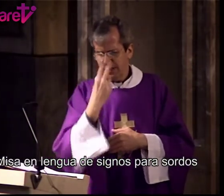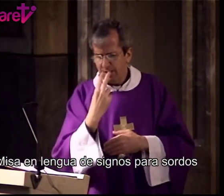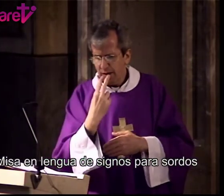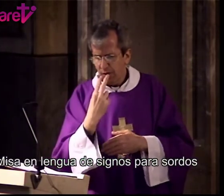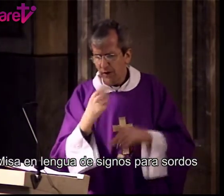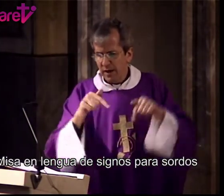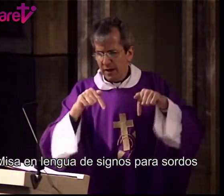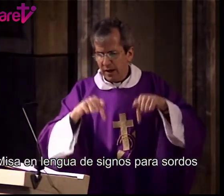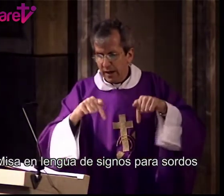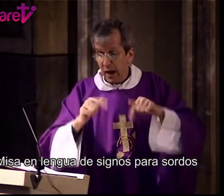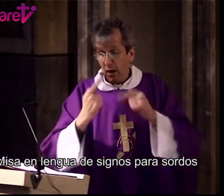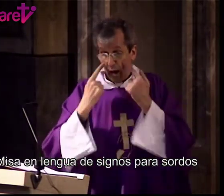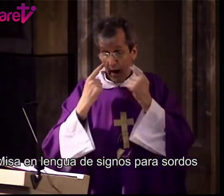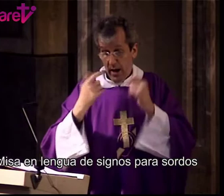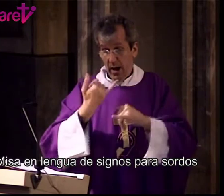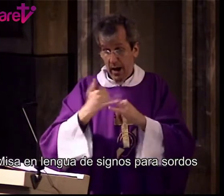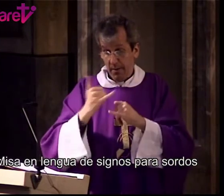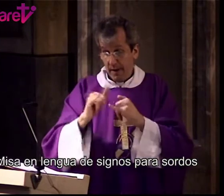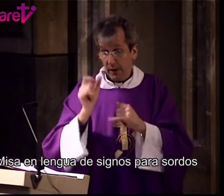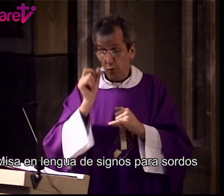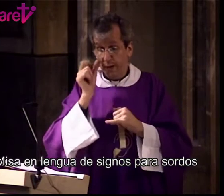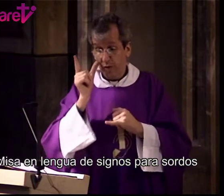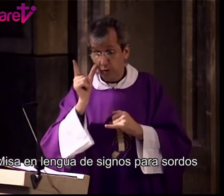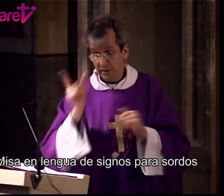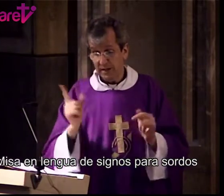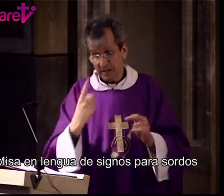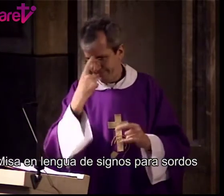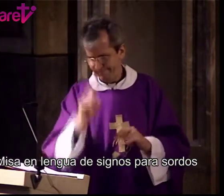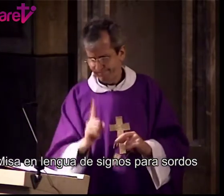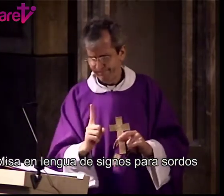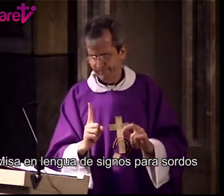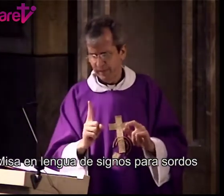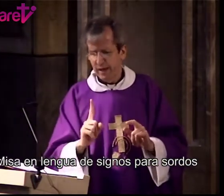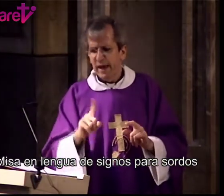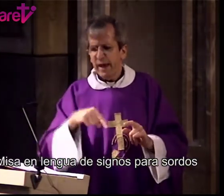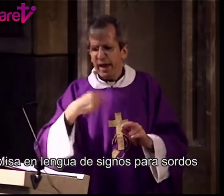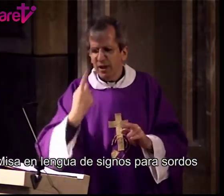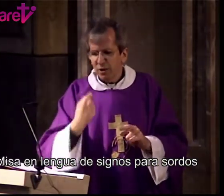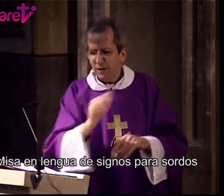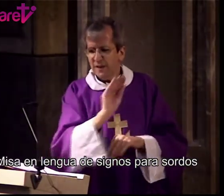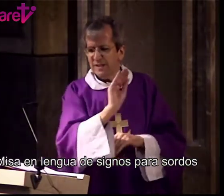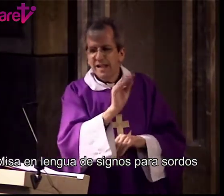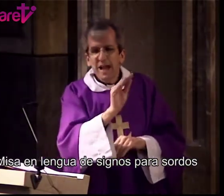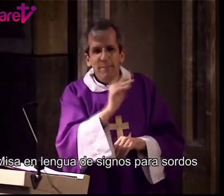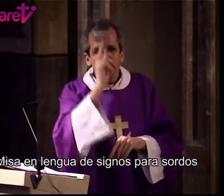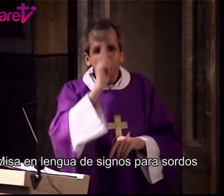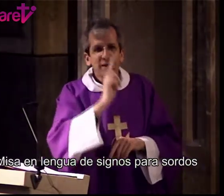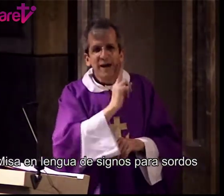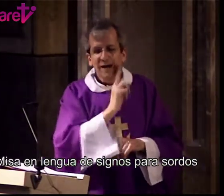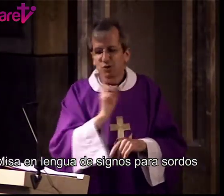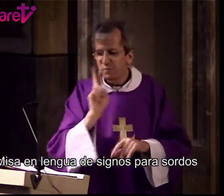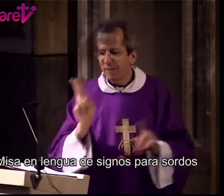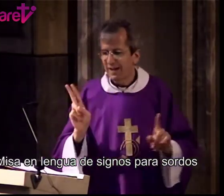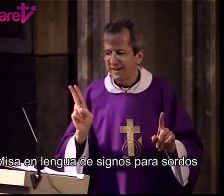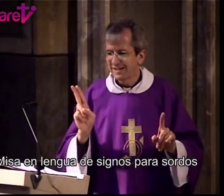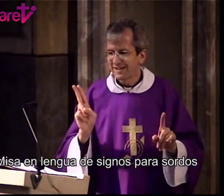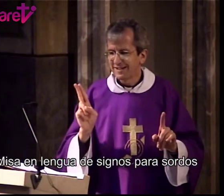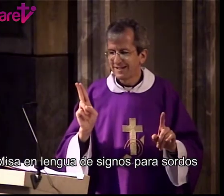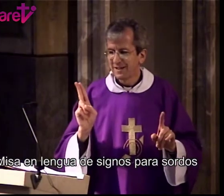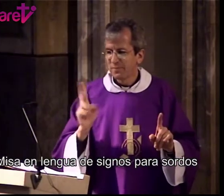ciego y que ahora había recuperado la vista, entonces llamaron a sus padres